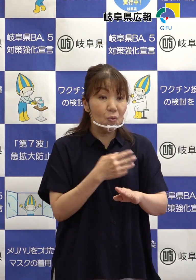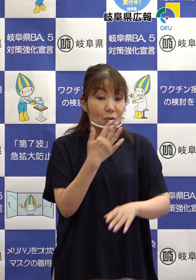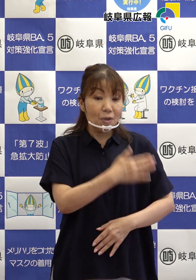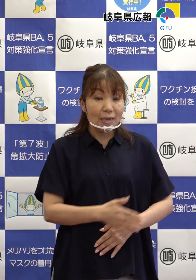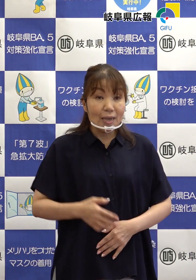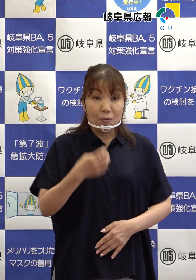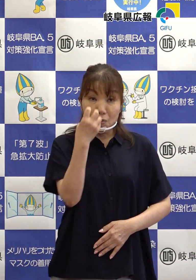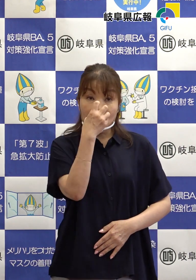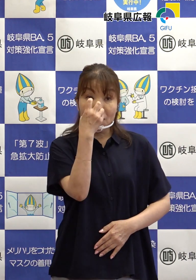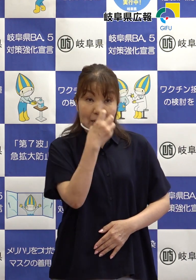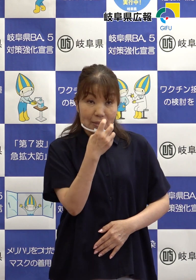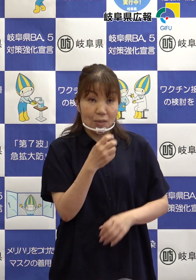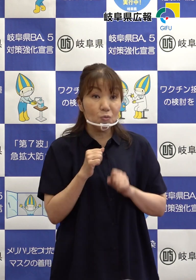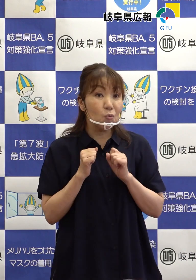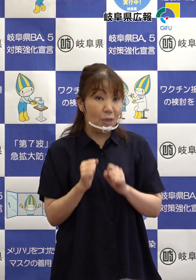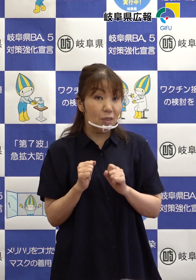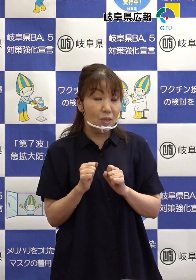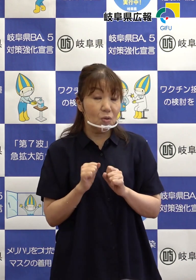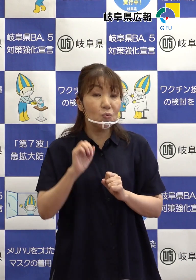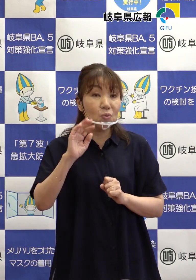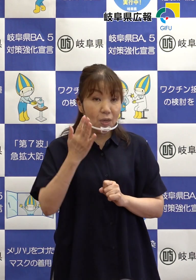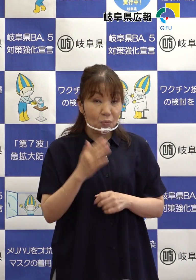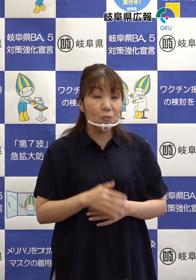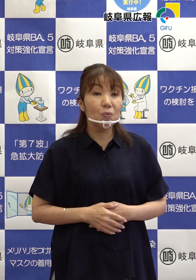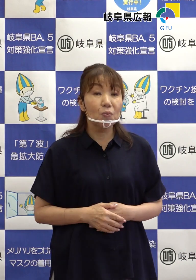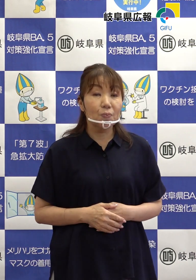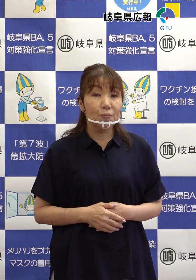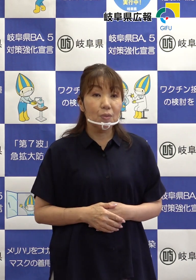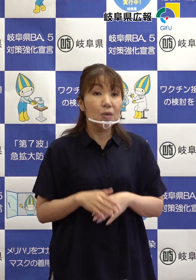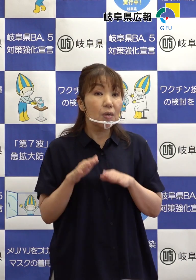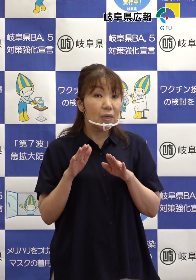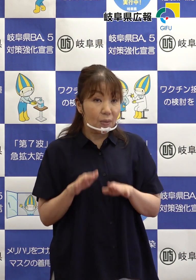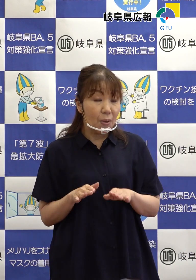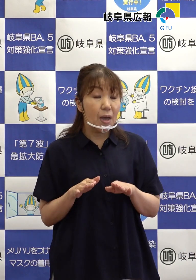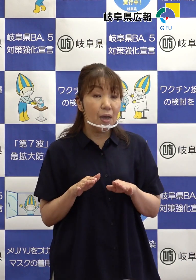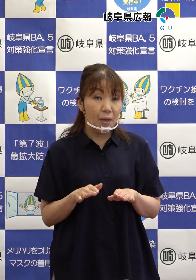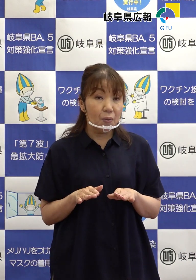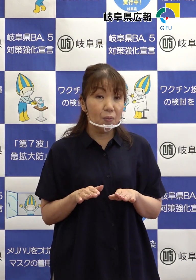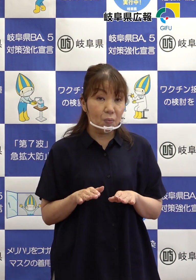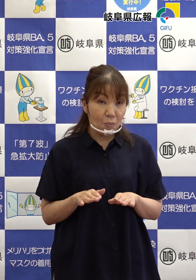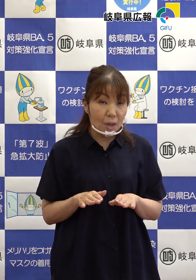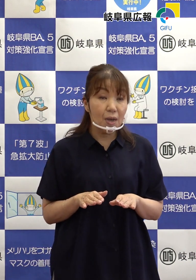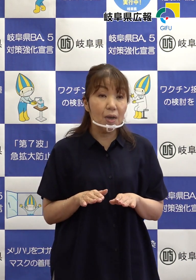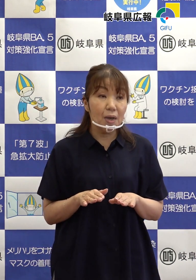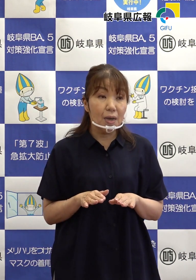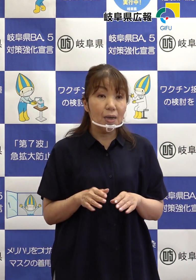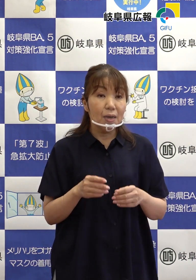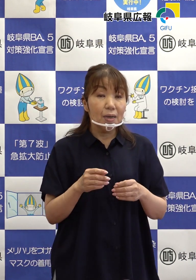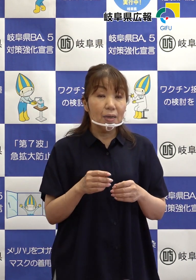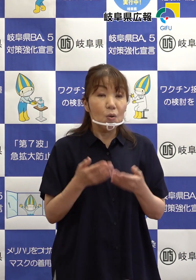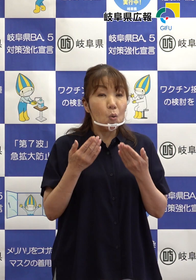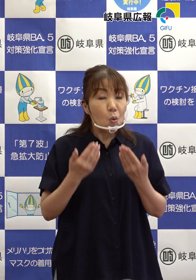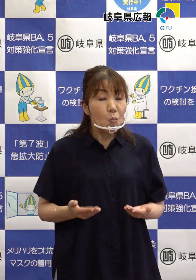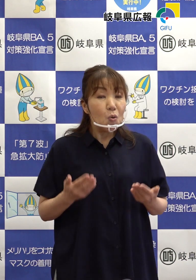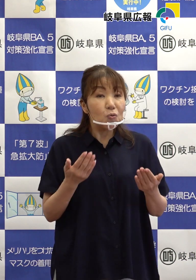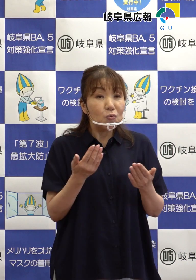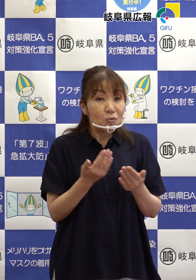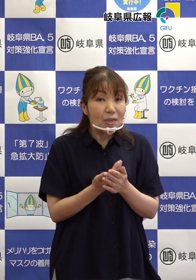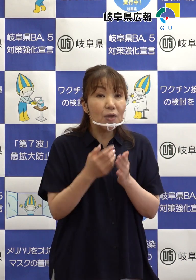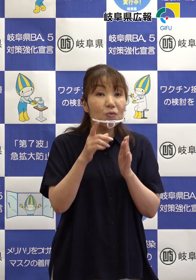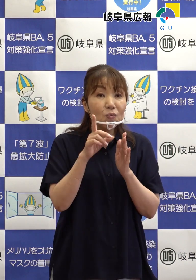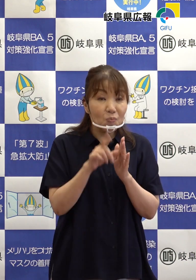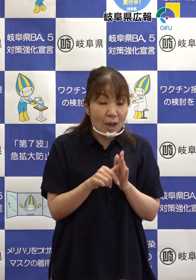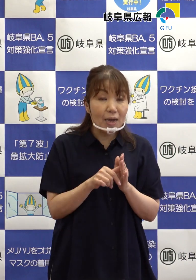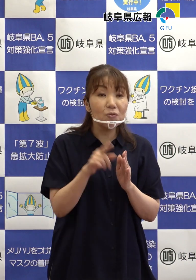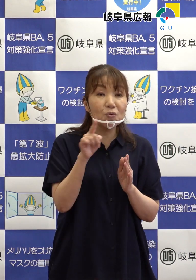やっているわけでありますがええ現在まああの入り好きの方はもちろんきっちり健康観察をしますが